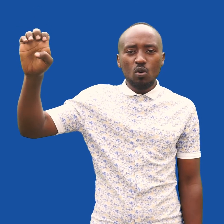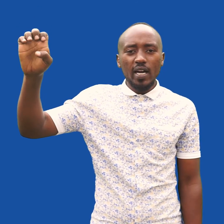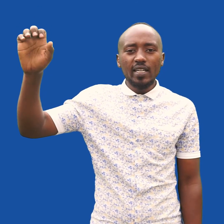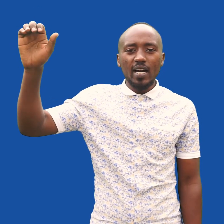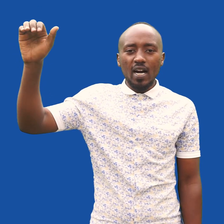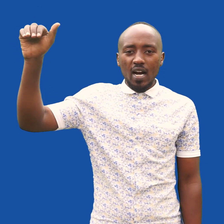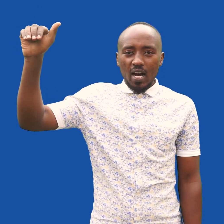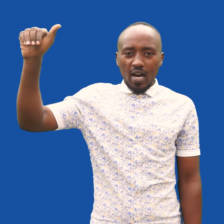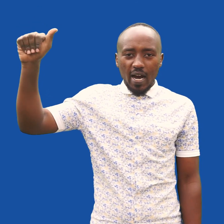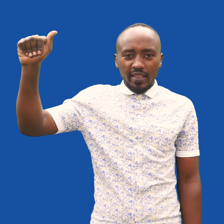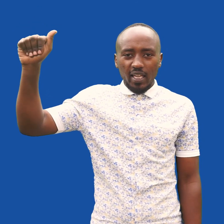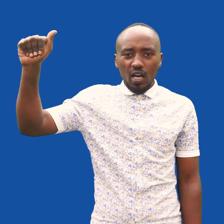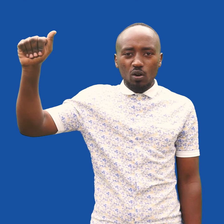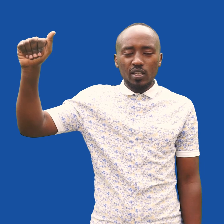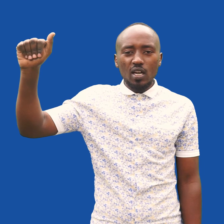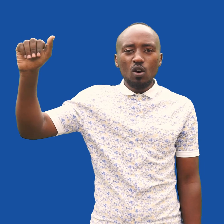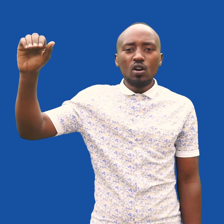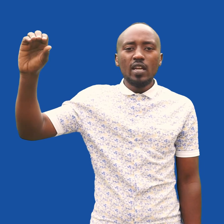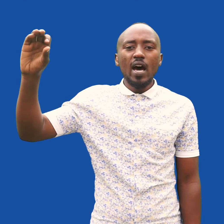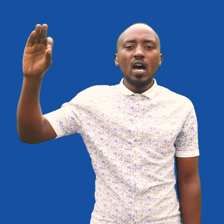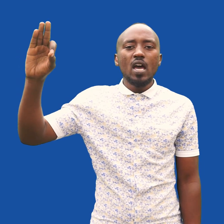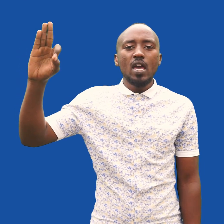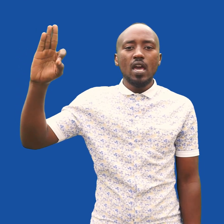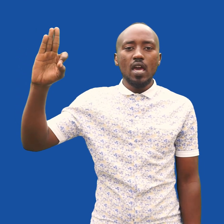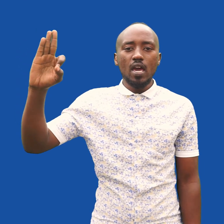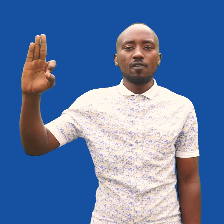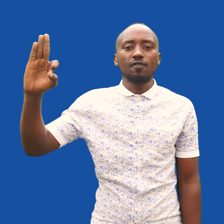Urandika. A, tena, ugakuriki zeho, na, F.